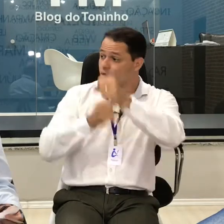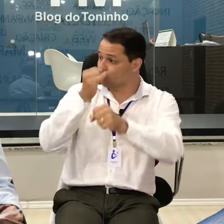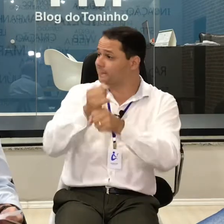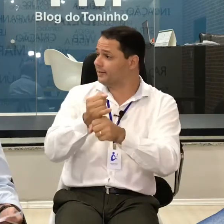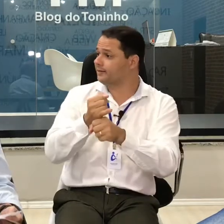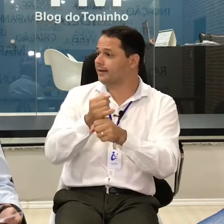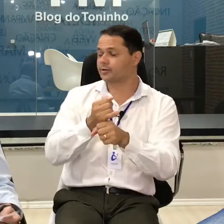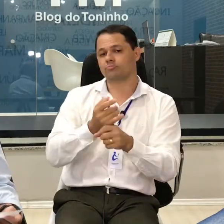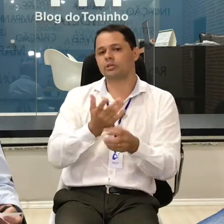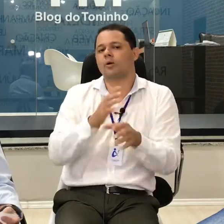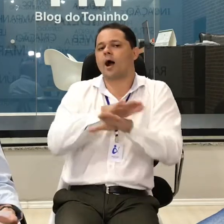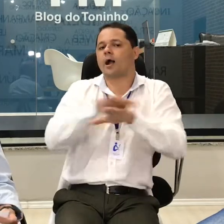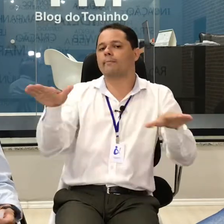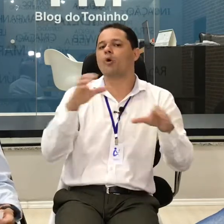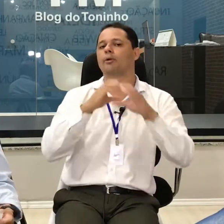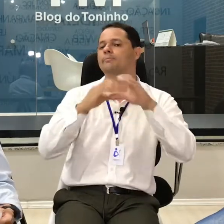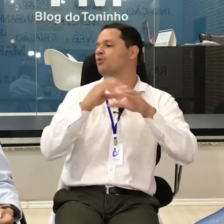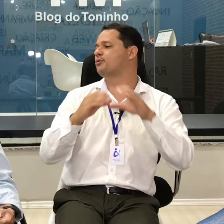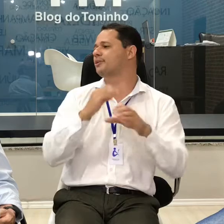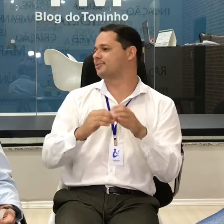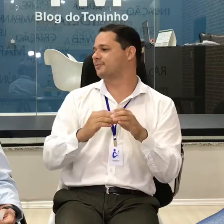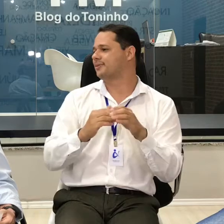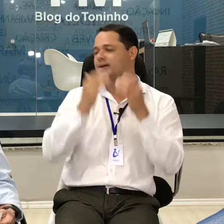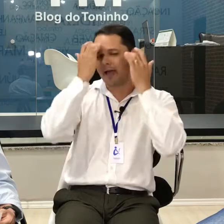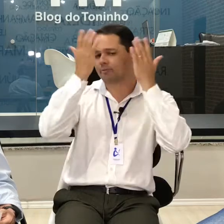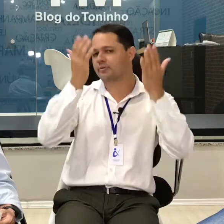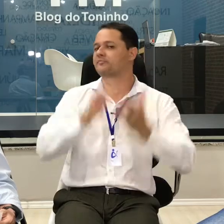que pela internet. Então, acabou o problema da comunicação. Muito mais fácil.